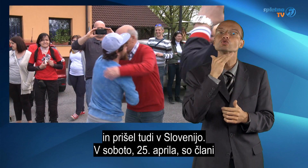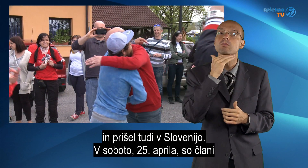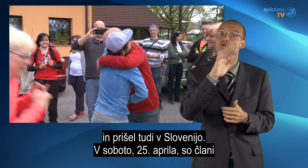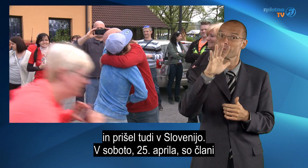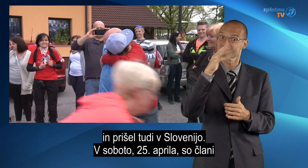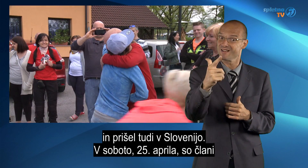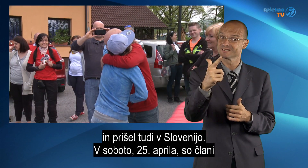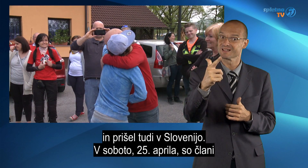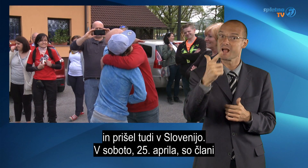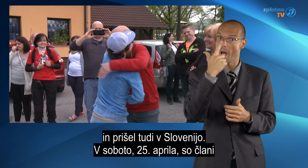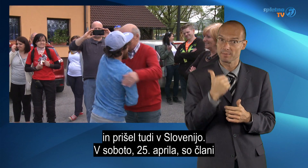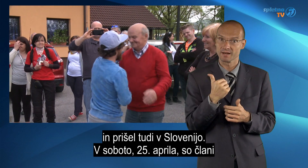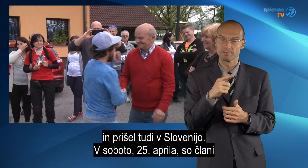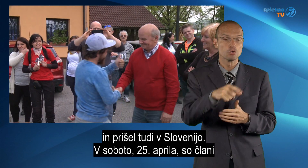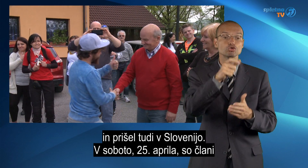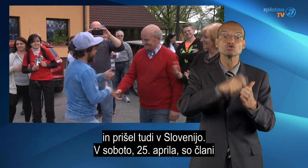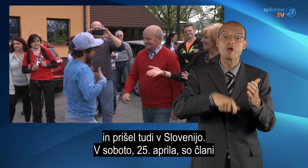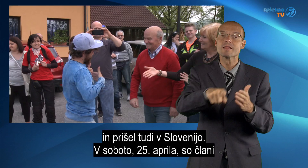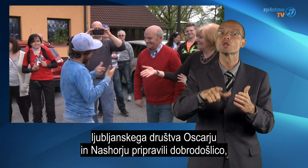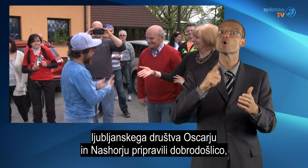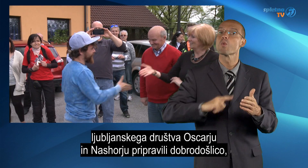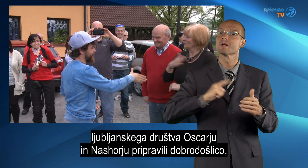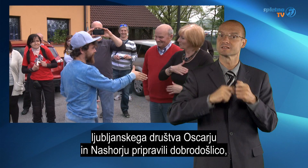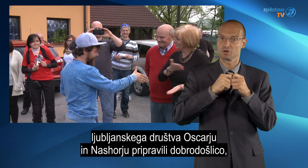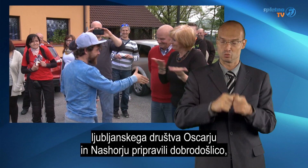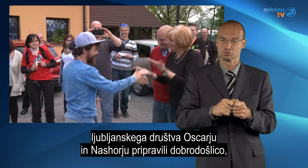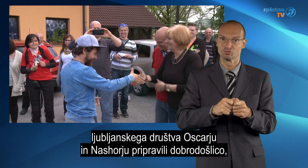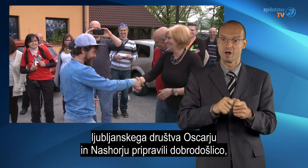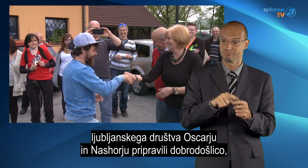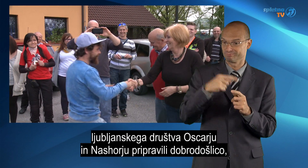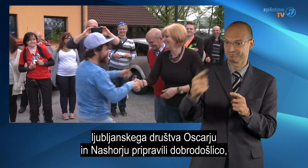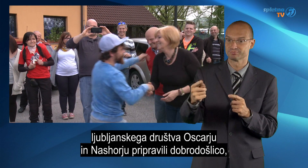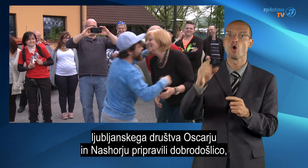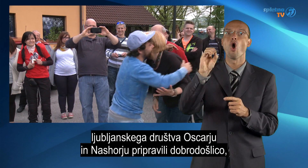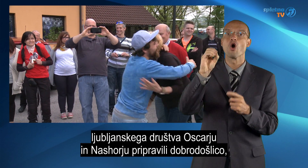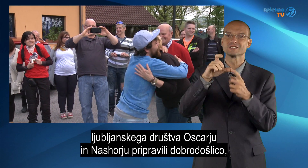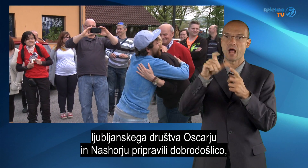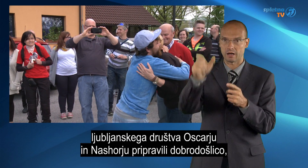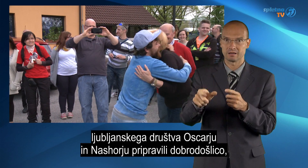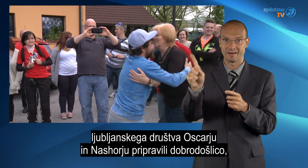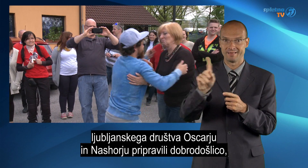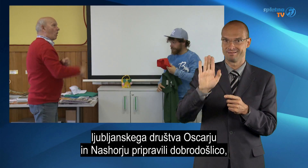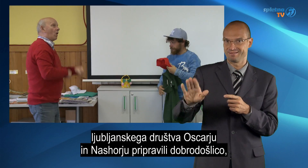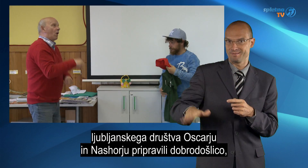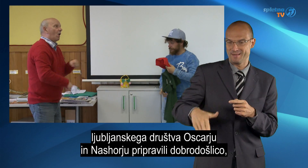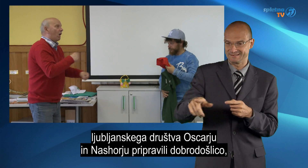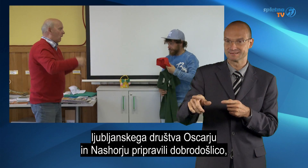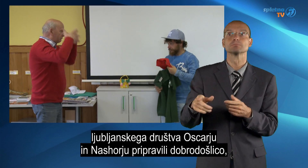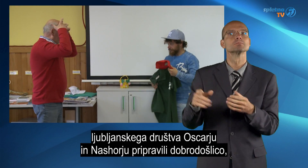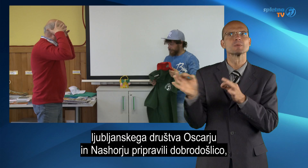V soboto 25. aprila so člani ljubljanskega društva Oskarju in Nashorju pripravili dobrodošlico, preden sta